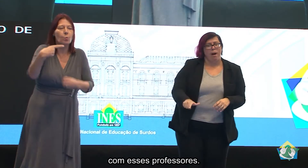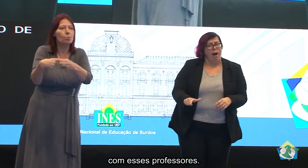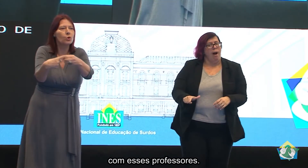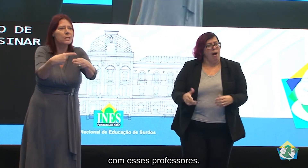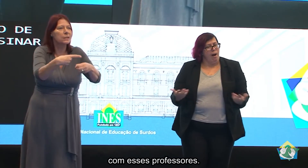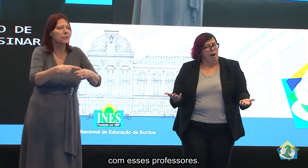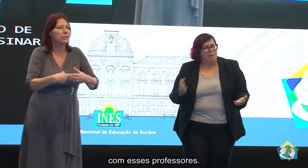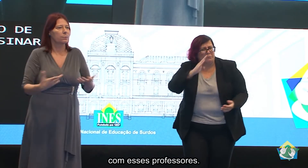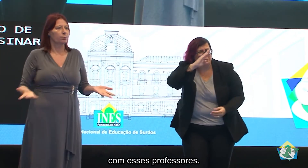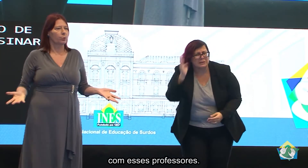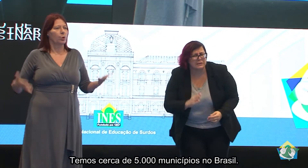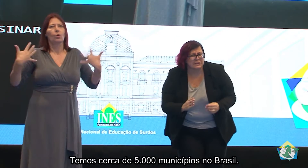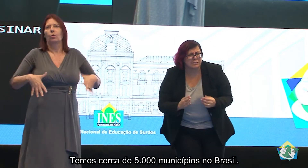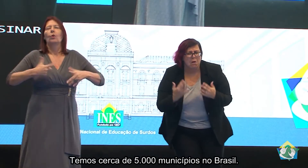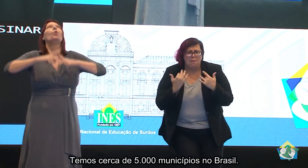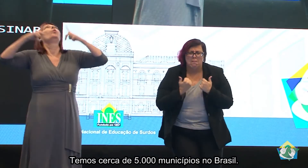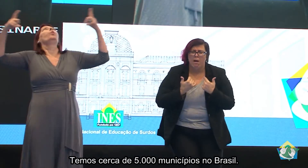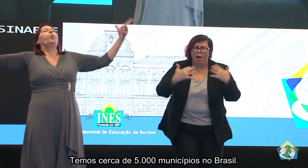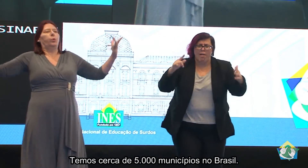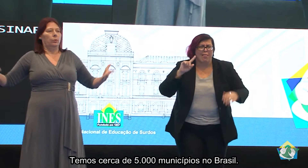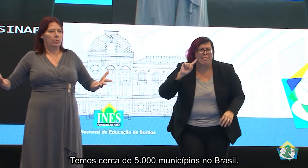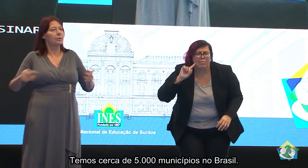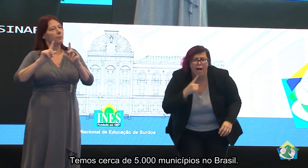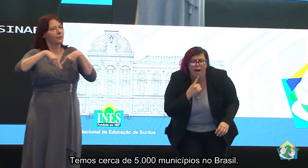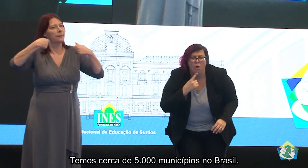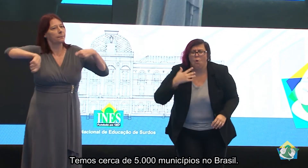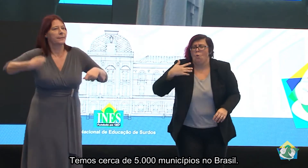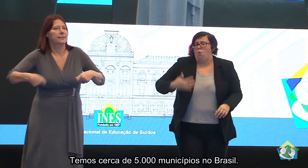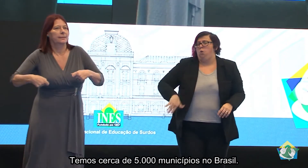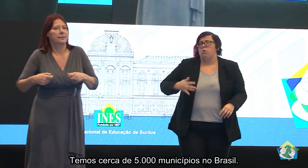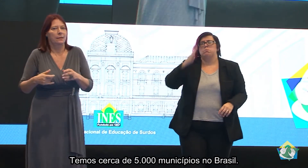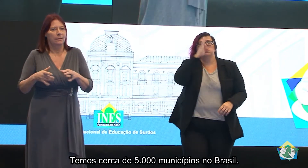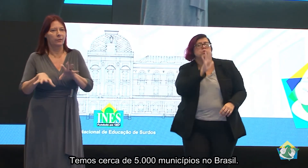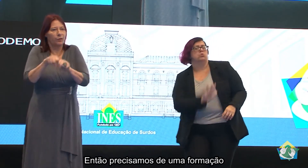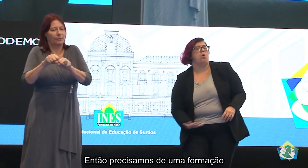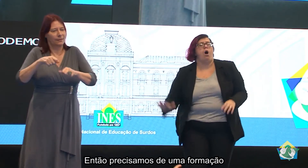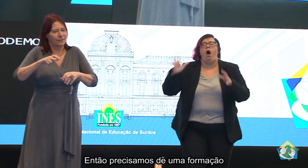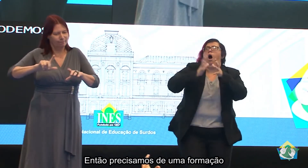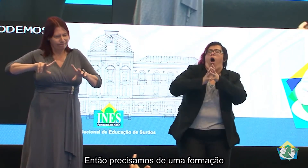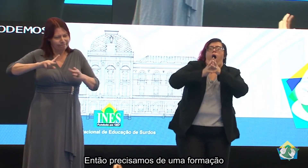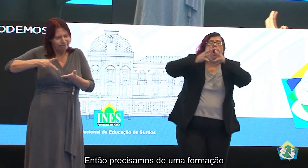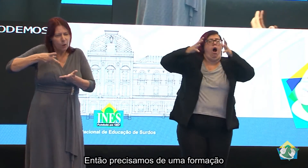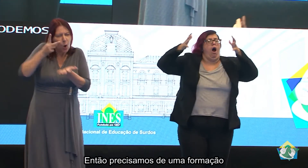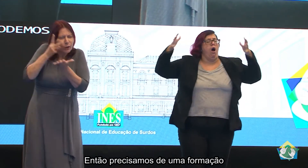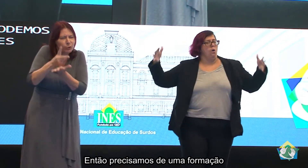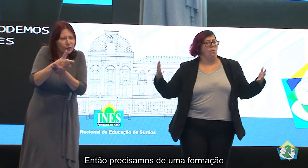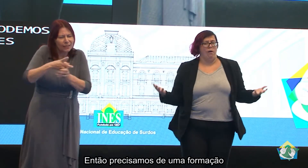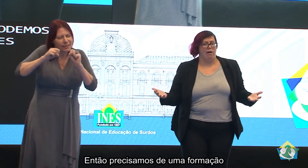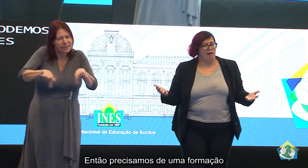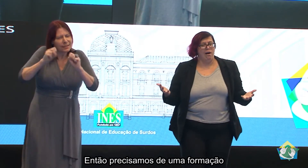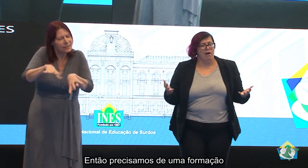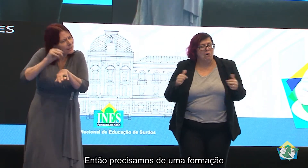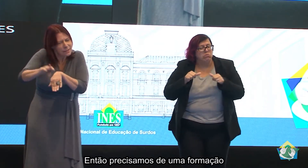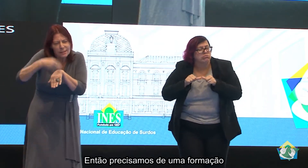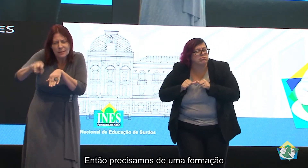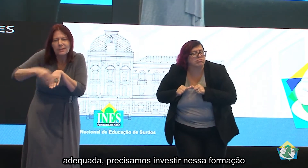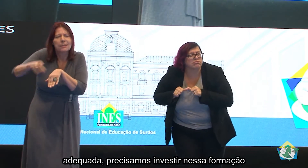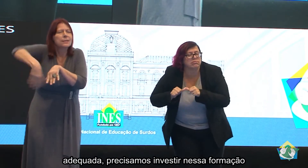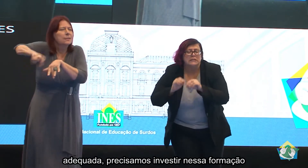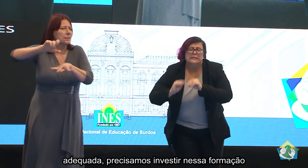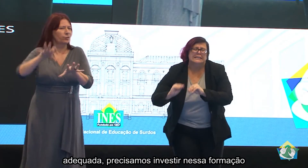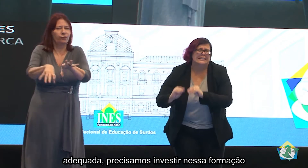Brasil com esses professores. Nós temos cerca de 5.000 municípios no Brasil, então nós precisamos de uma